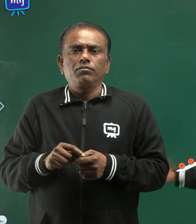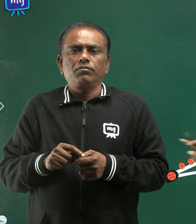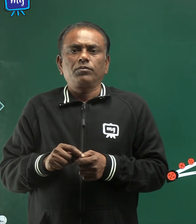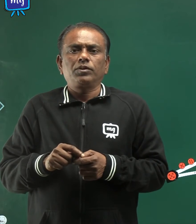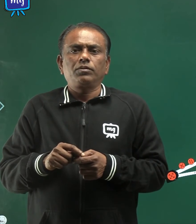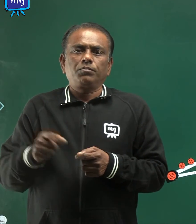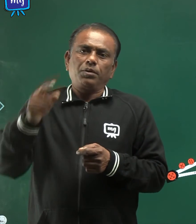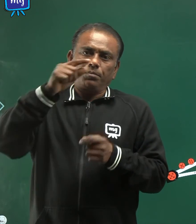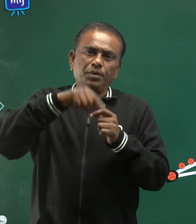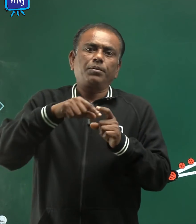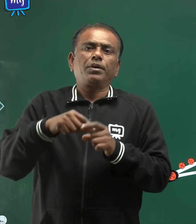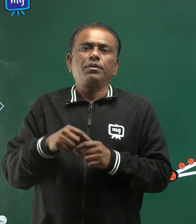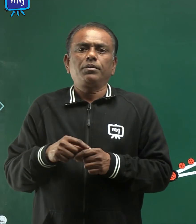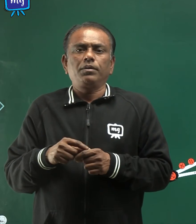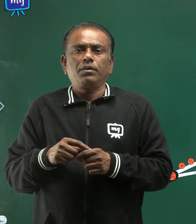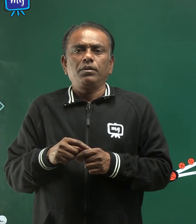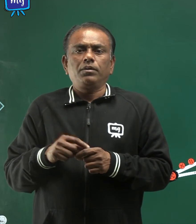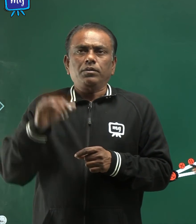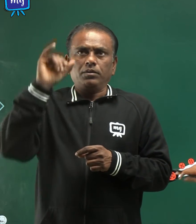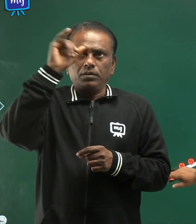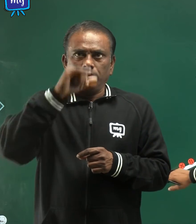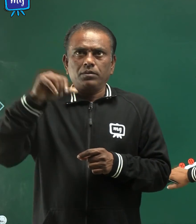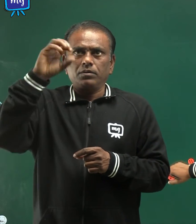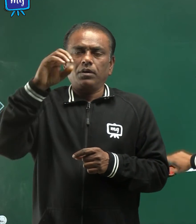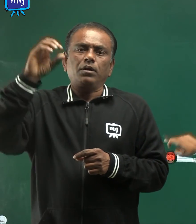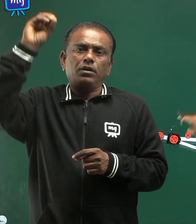तो हमें 60 डिग्री का